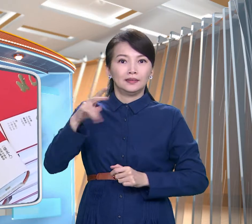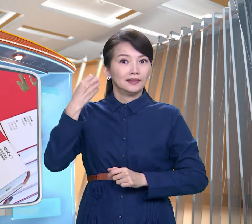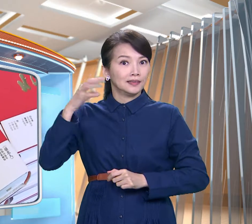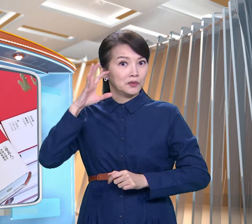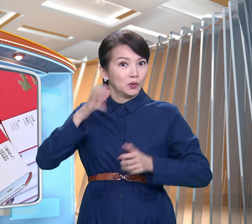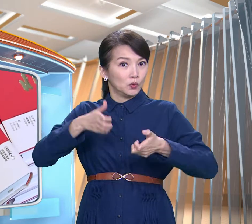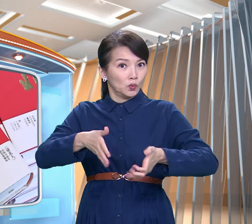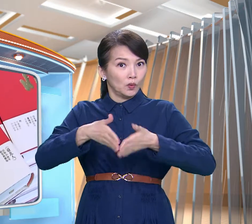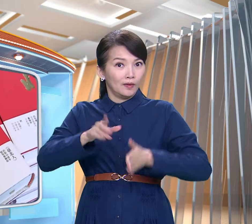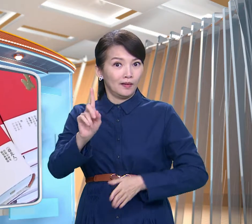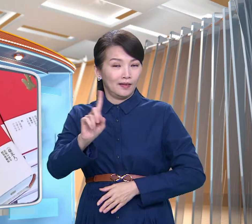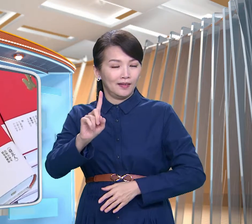理报道。